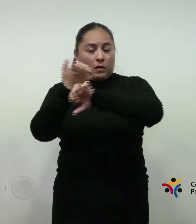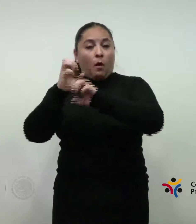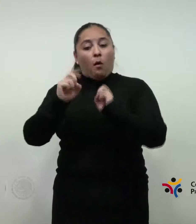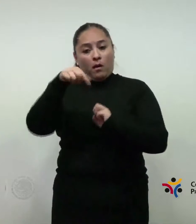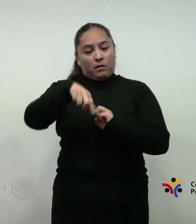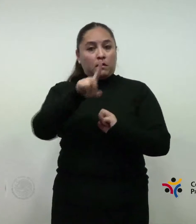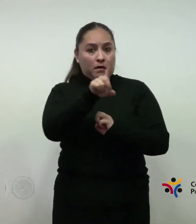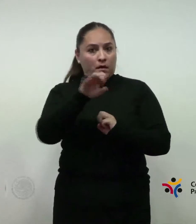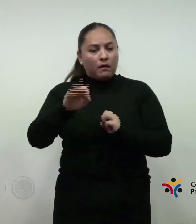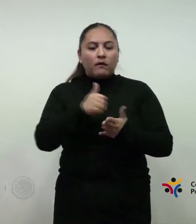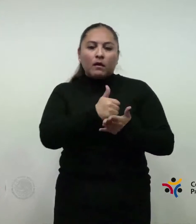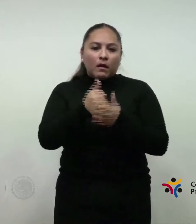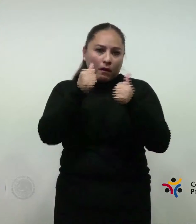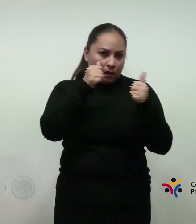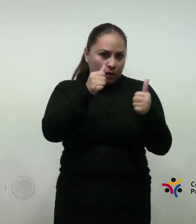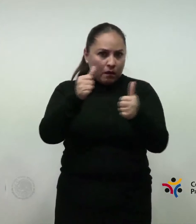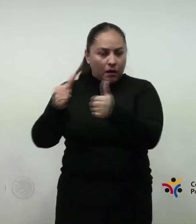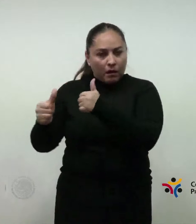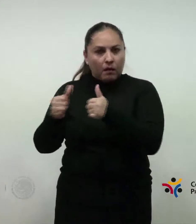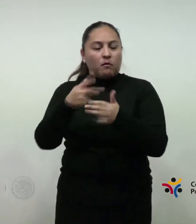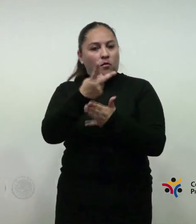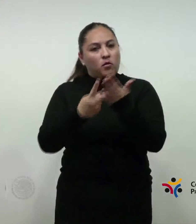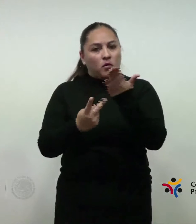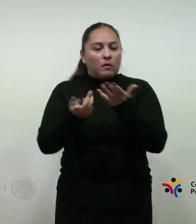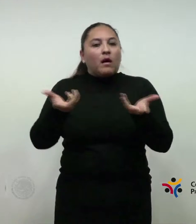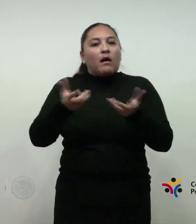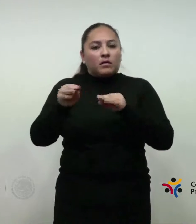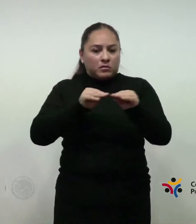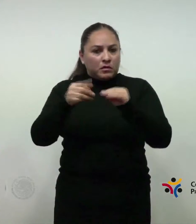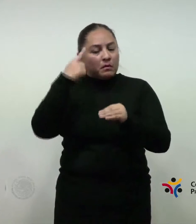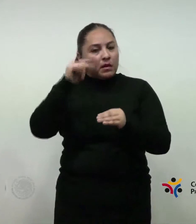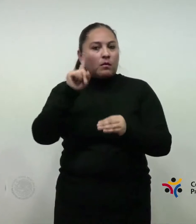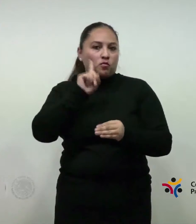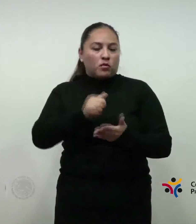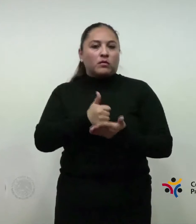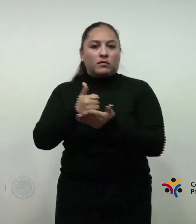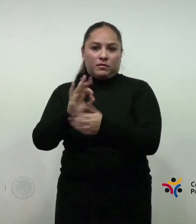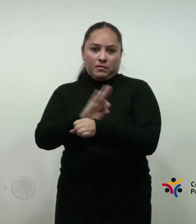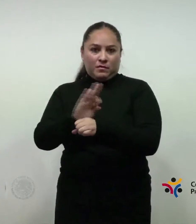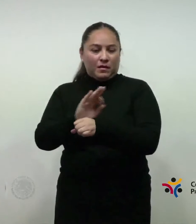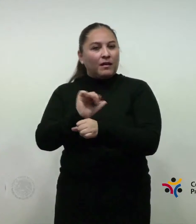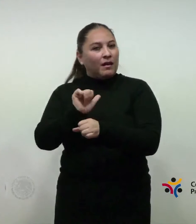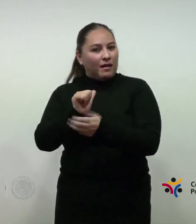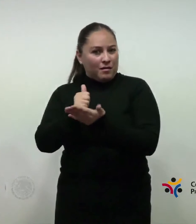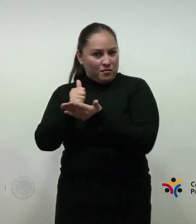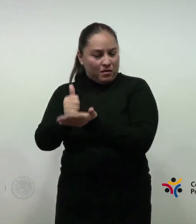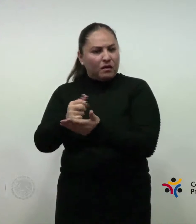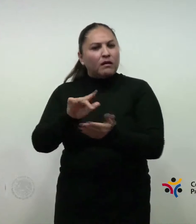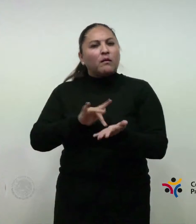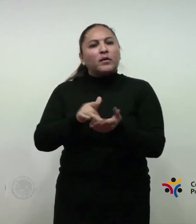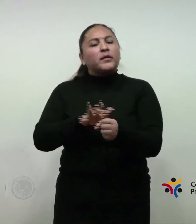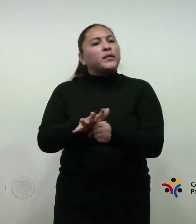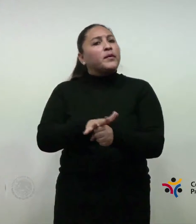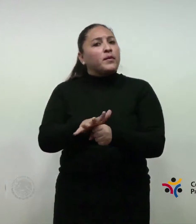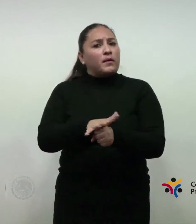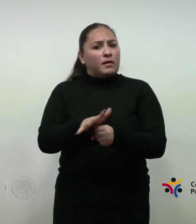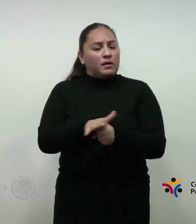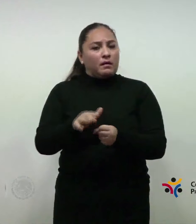atienden los programas y acciones a favor de las mujeres que apoyos del programa apoyo en